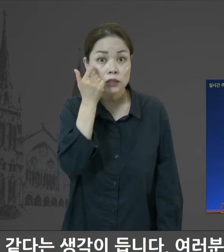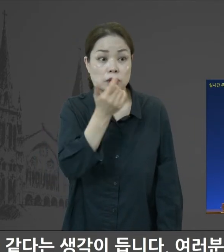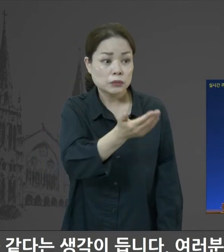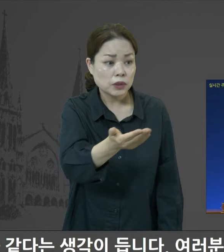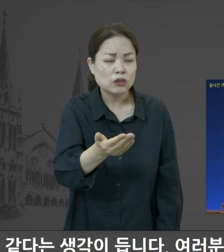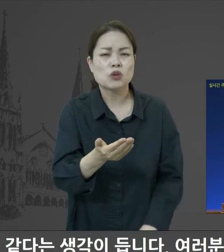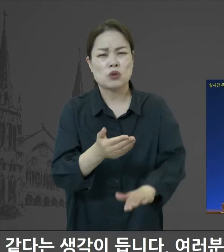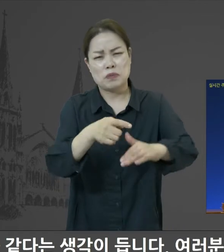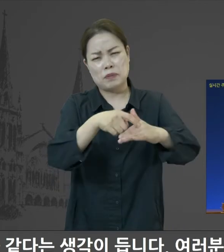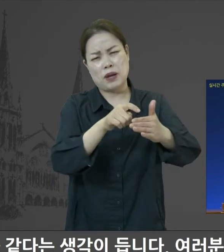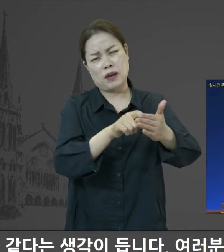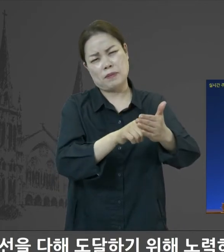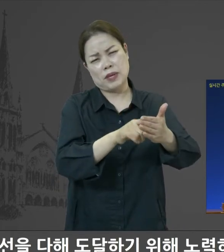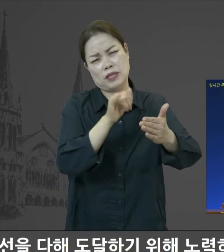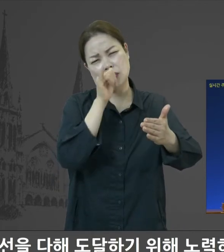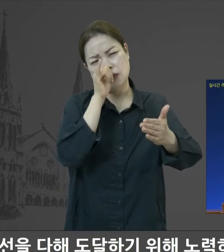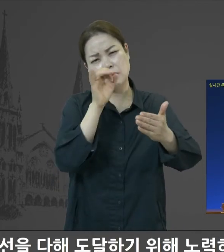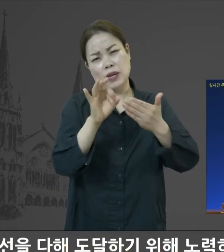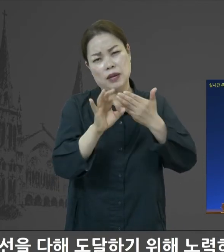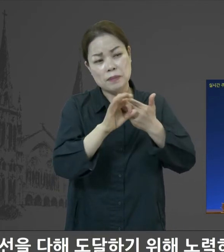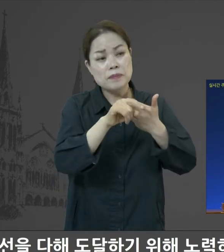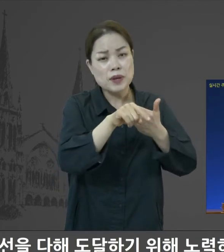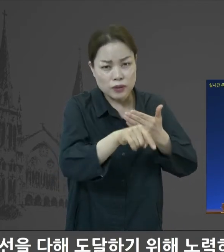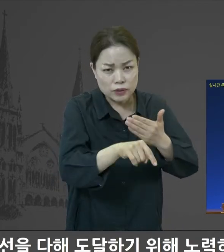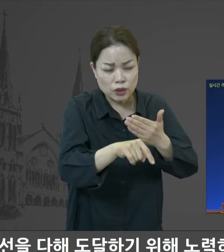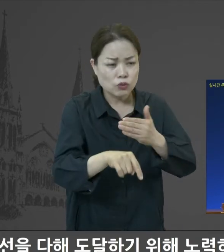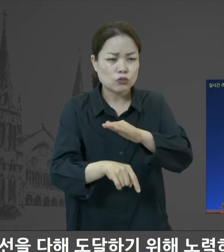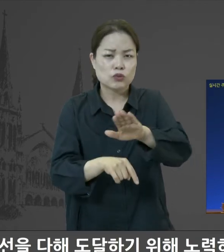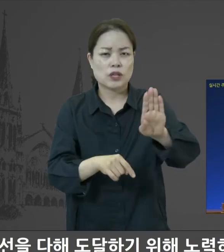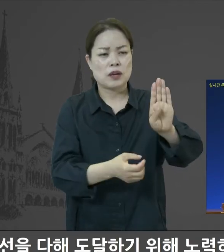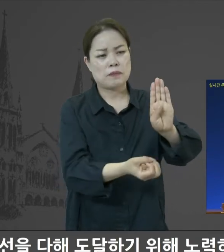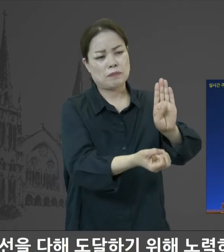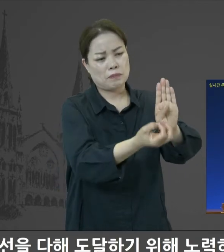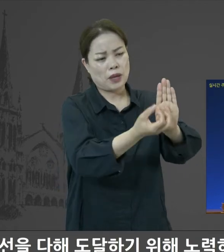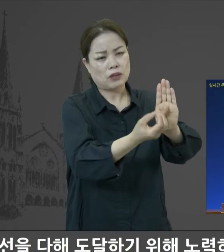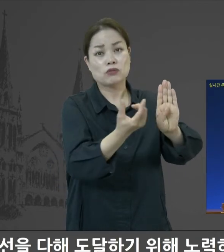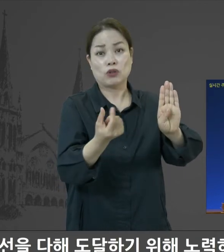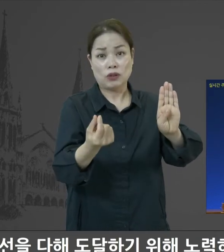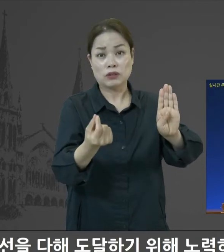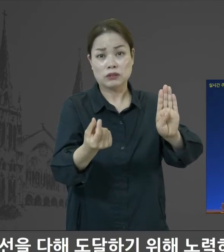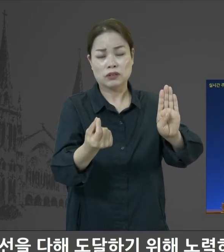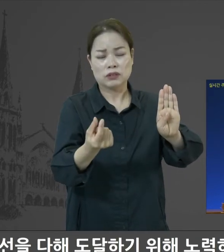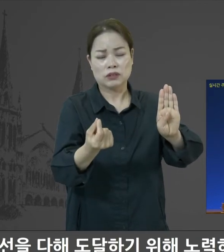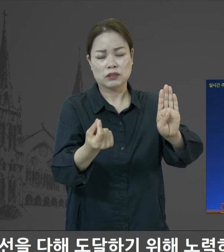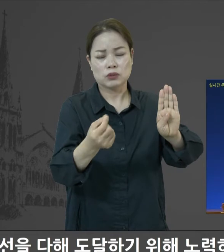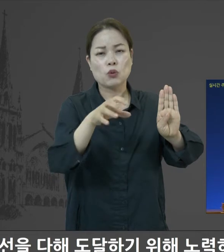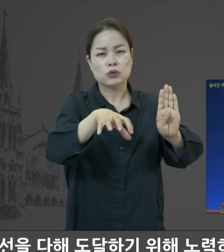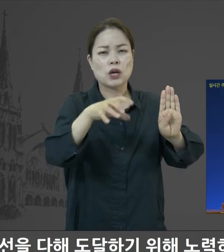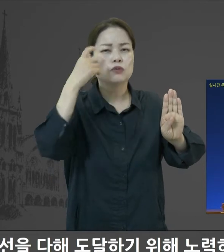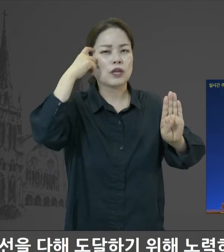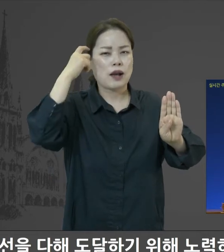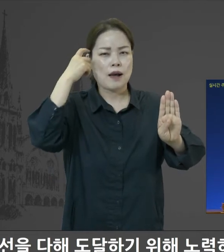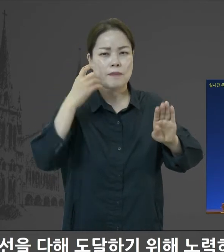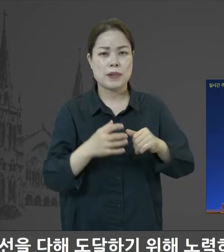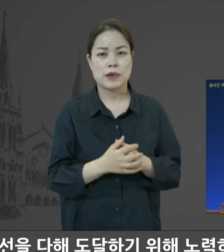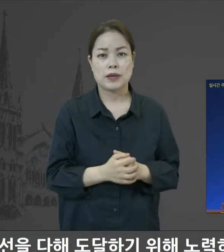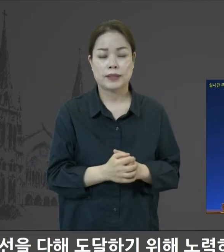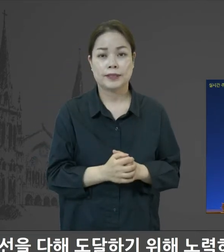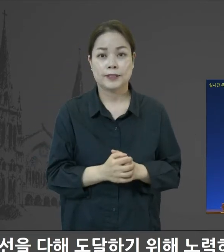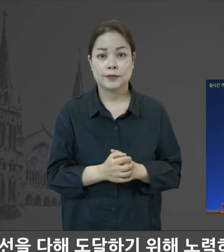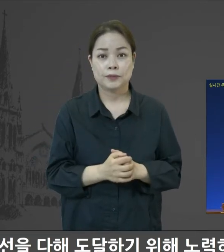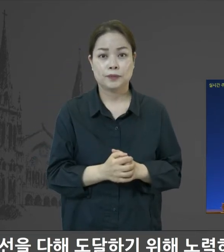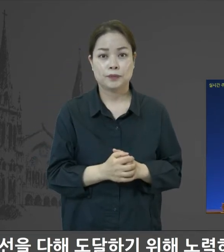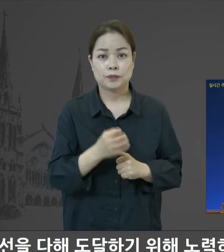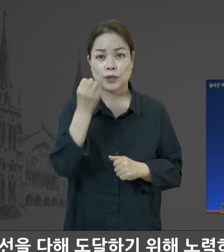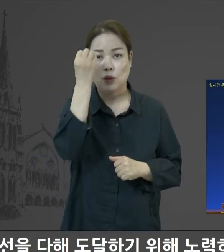것들이 여러분 마음속에 자리 잡고 있다면 그것이 우리에게 베데스다 연못이 될 수도 있다는 생각이 듭니다.